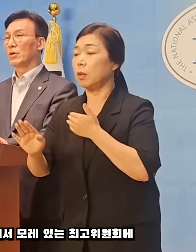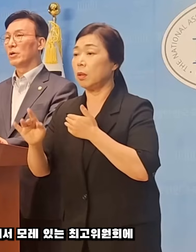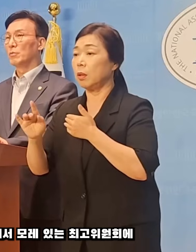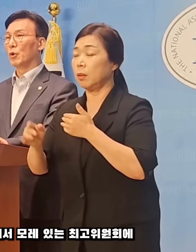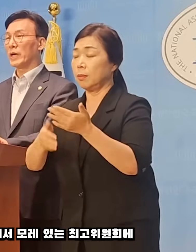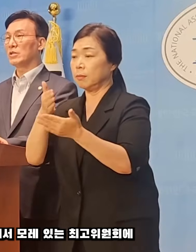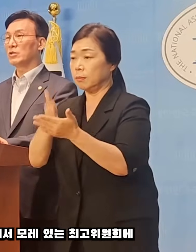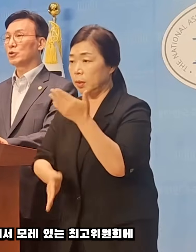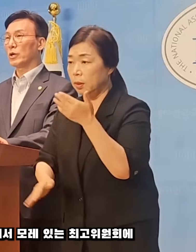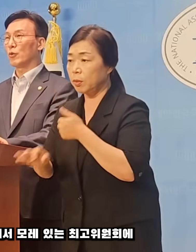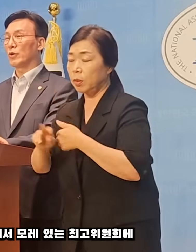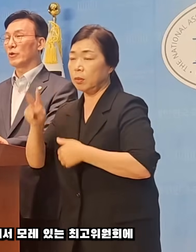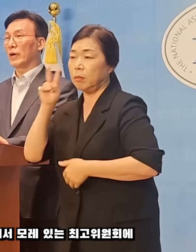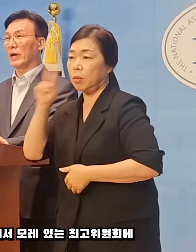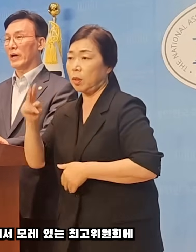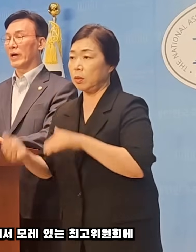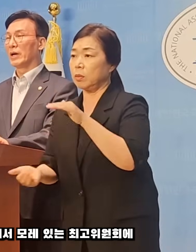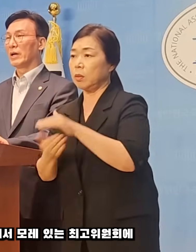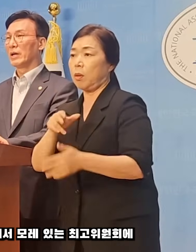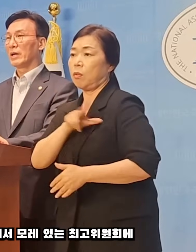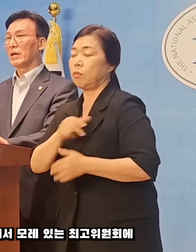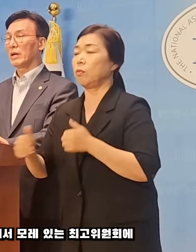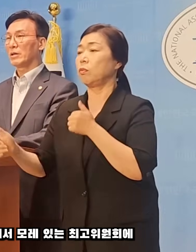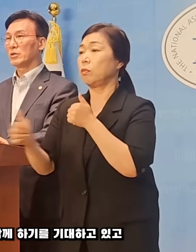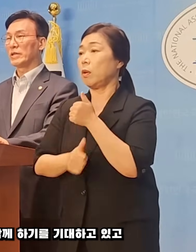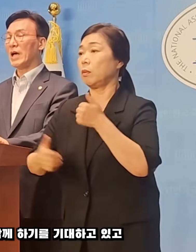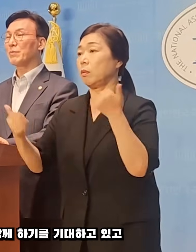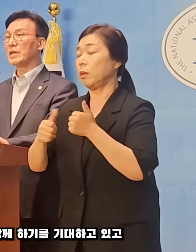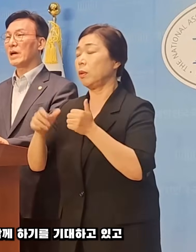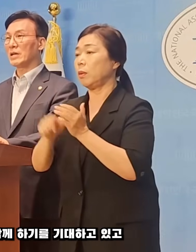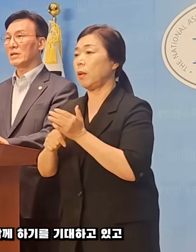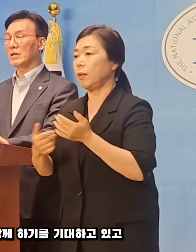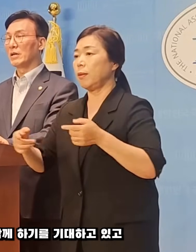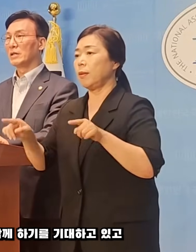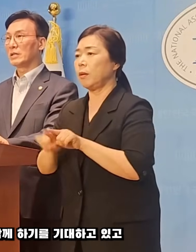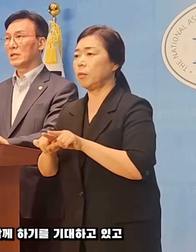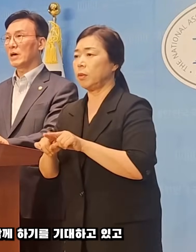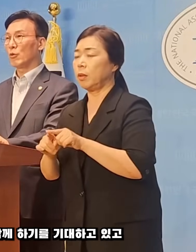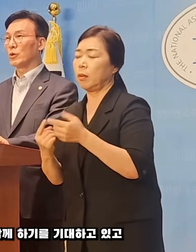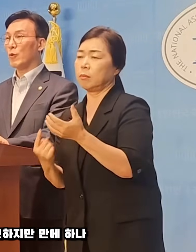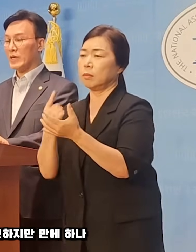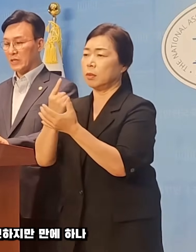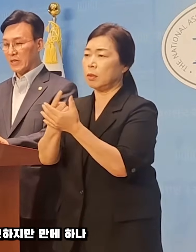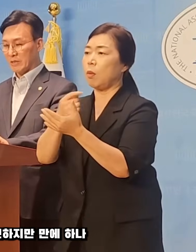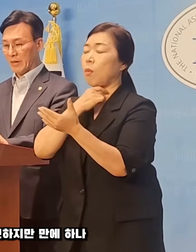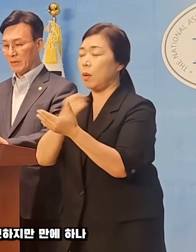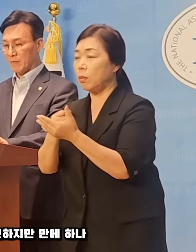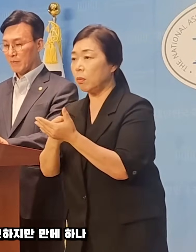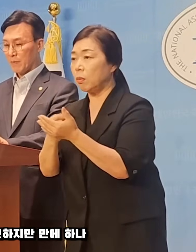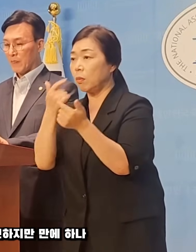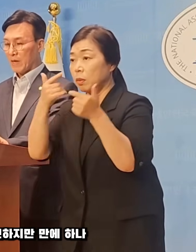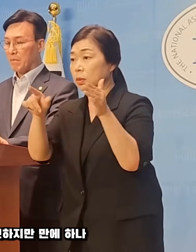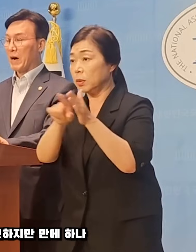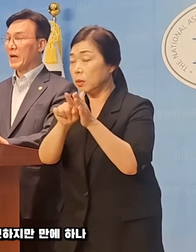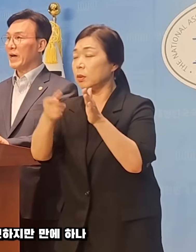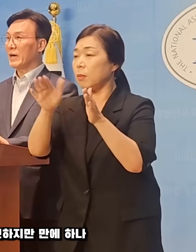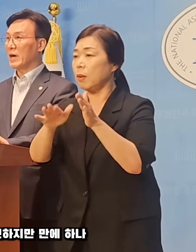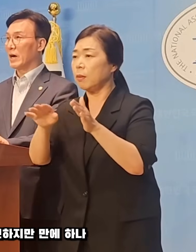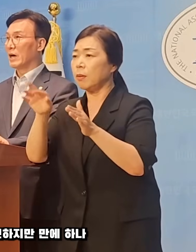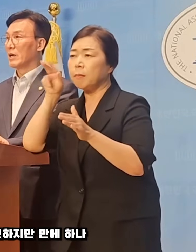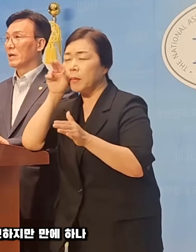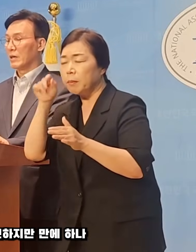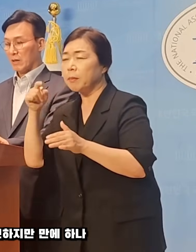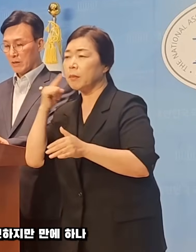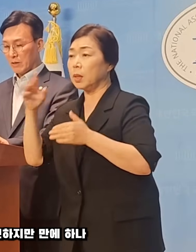기각돼서 모레 있는 최고위원회에 저희들이 함께하기를 기대하고 있고 확신하지만 만에